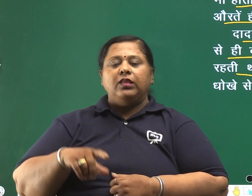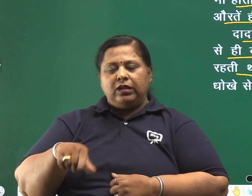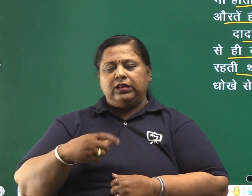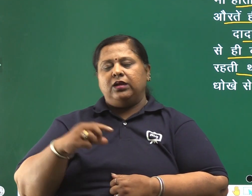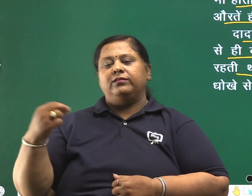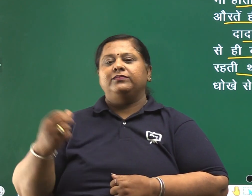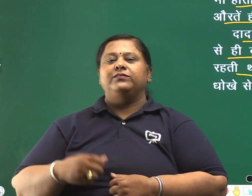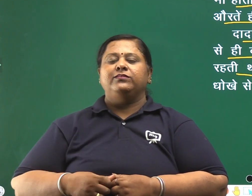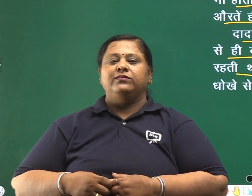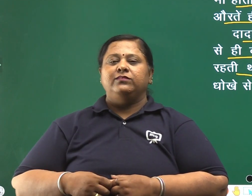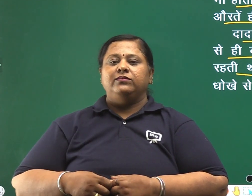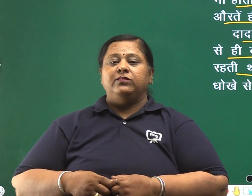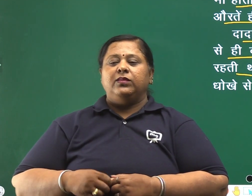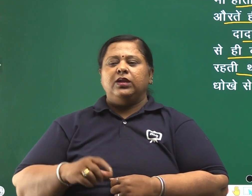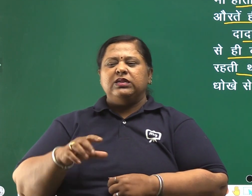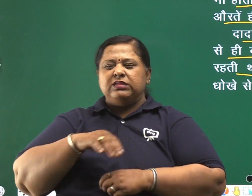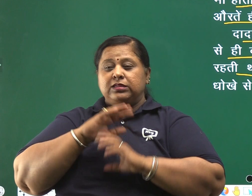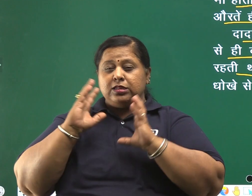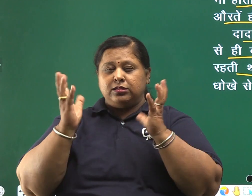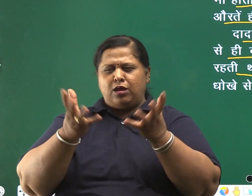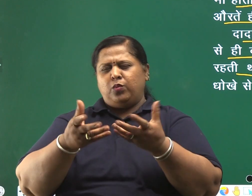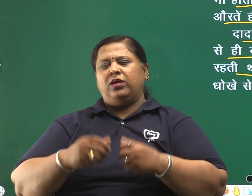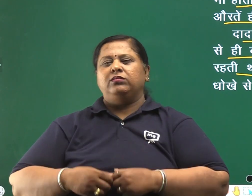तथा संसार उन्हें